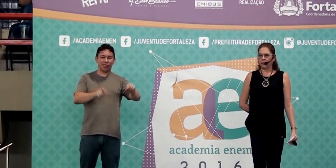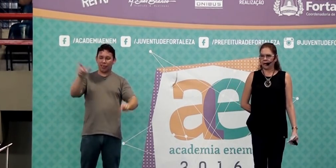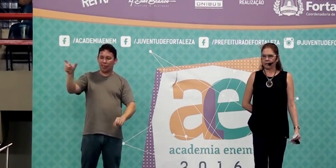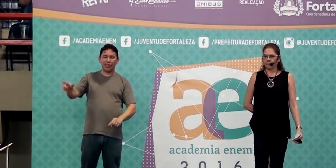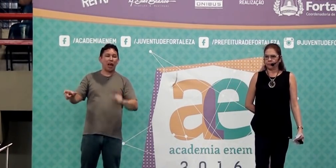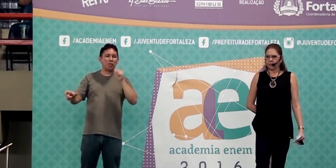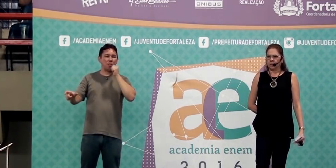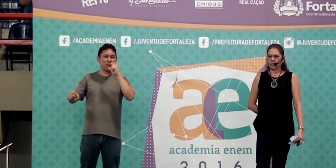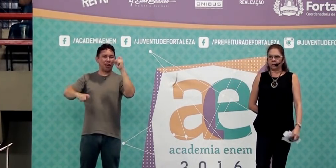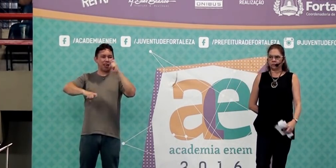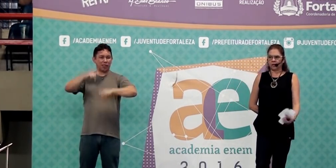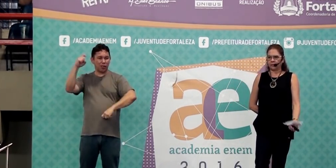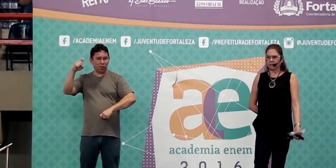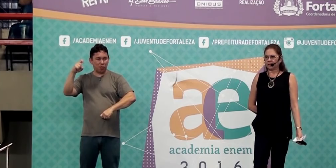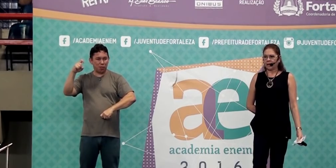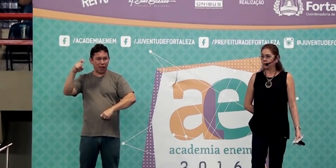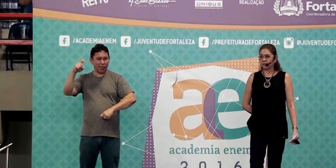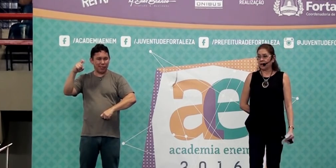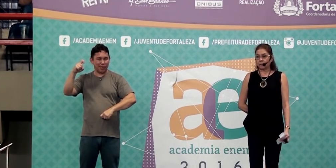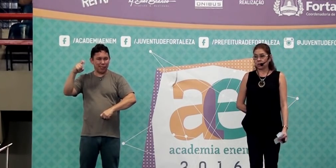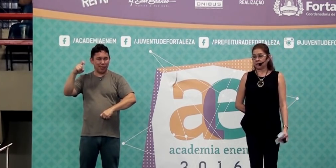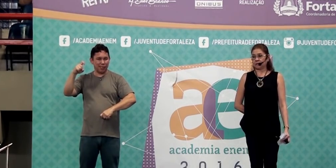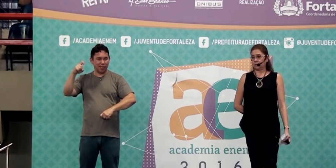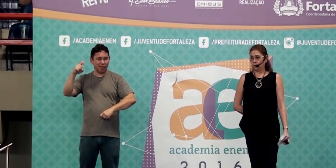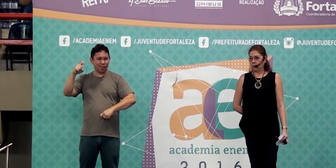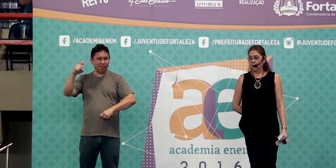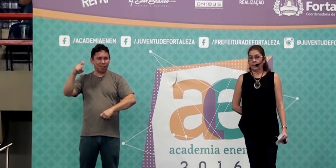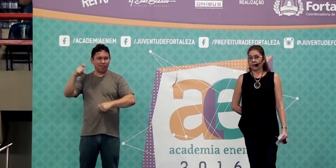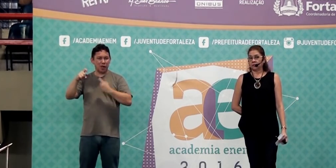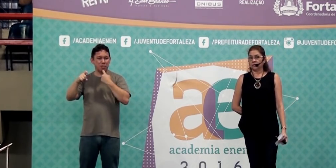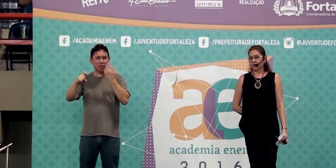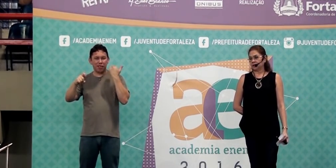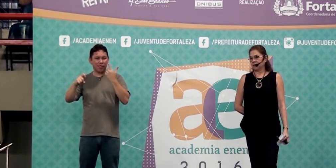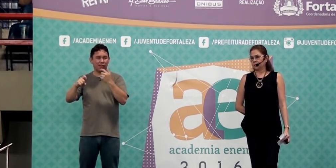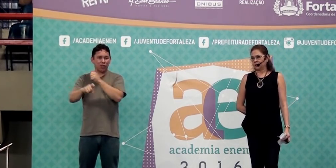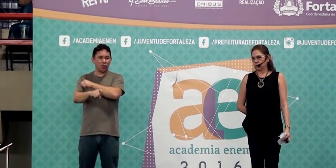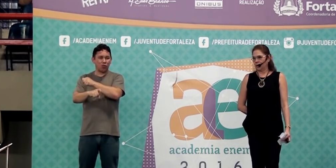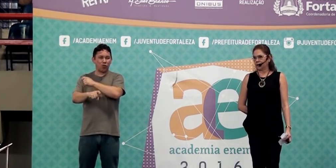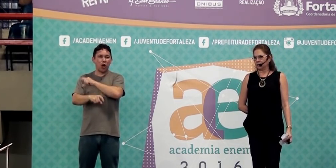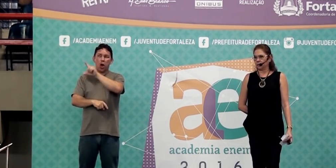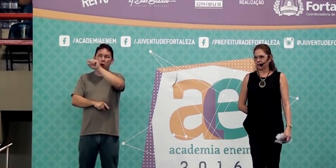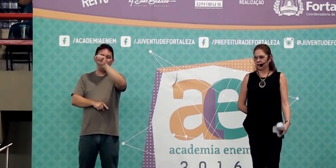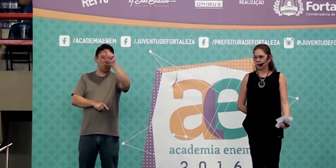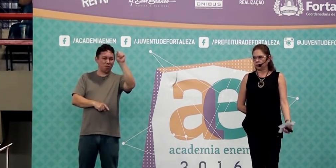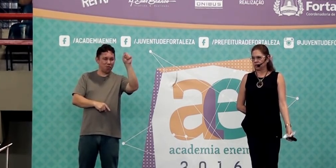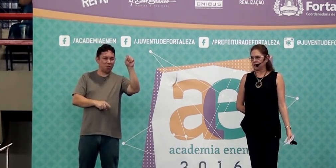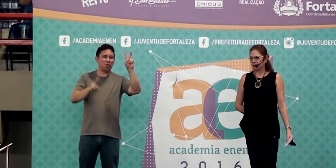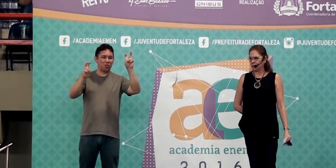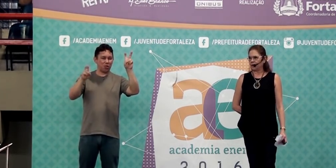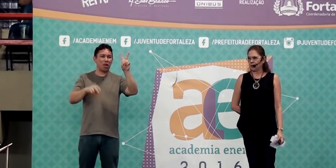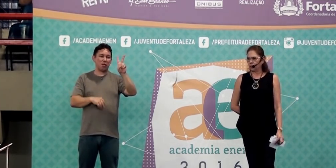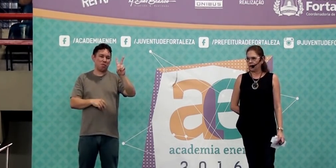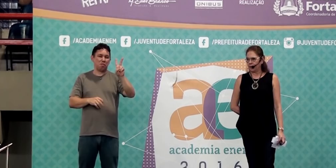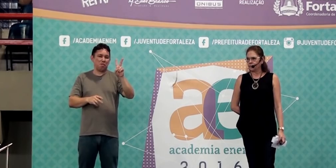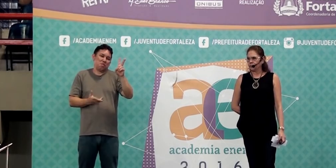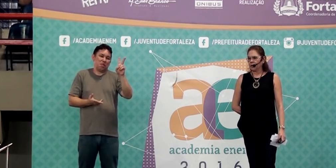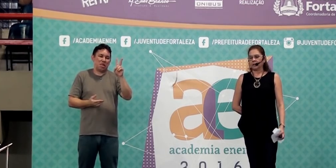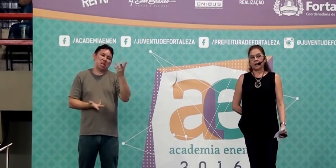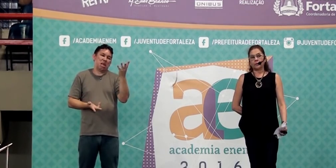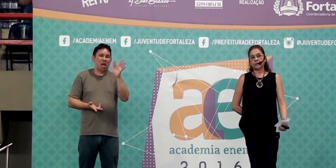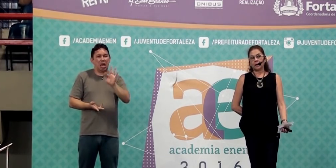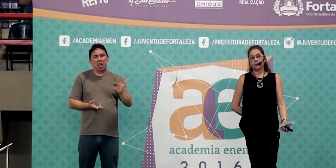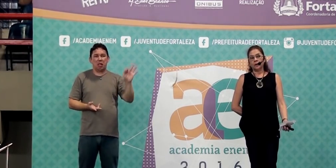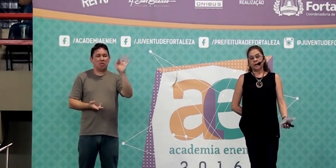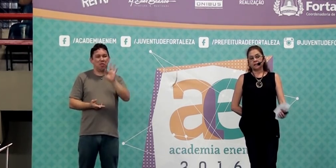foi estuprada, e que é um tema certíssimo para as universidades particulares, sobre essa questão do desrespeito à mulher